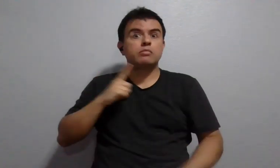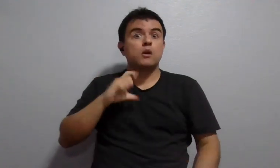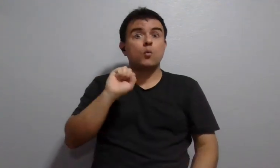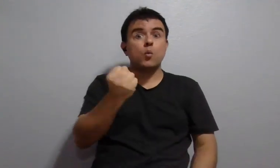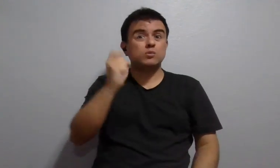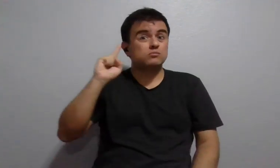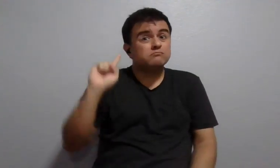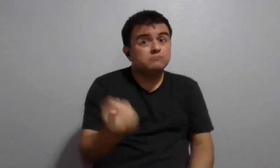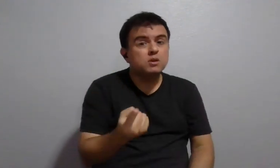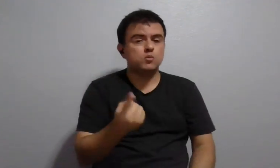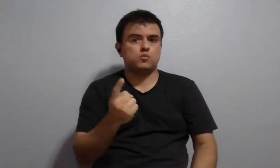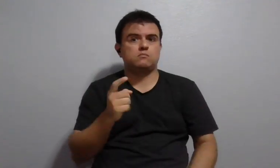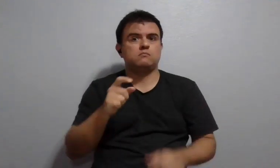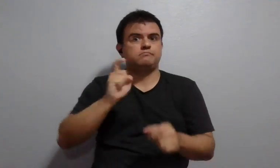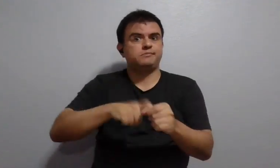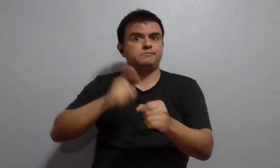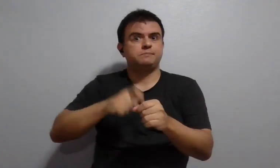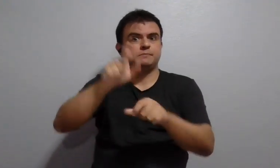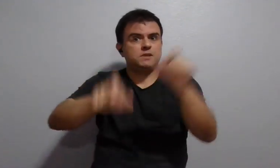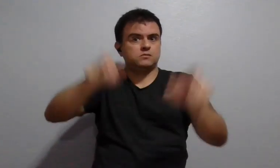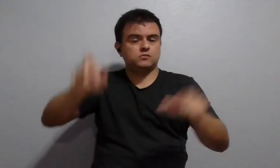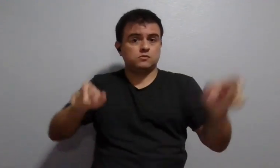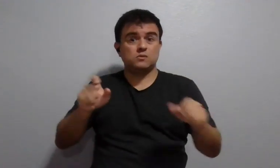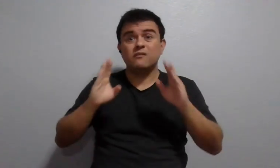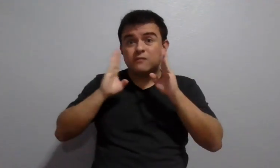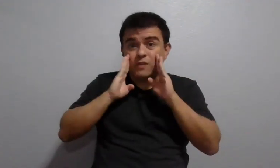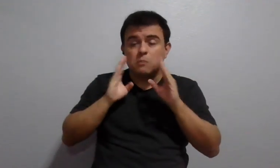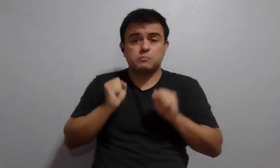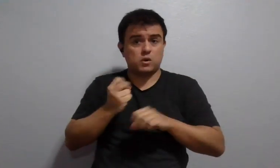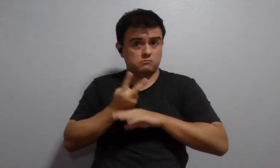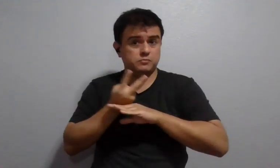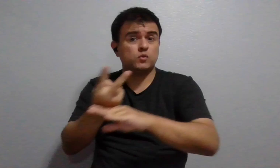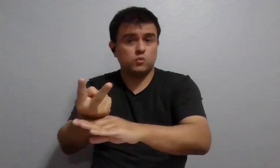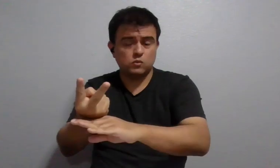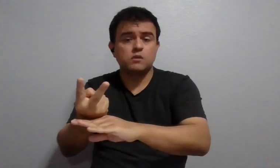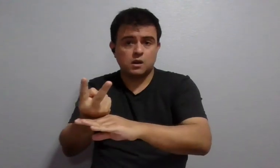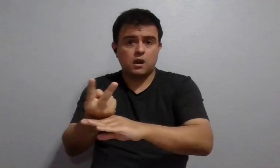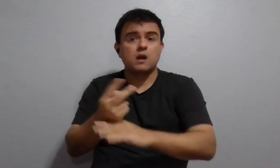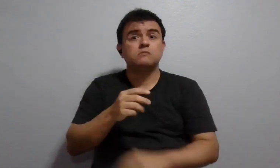parte, pode-se acessar o Facebook, buscar o grupo no endereço Central de